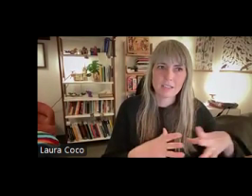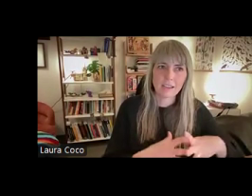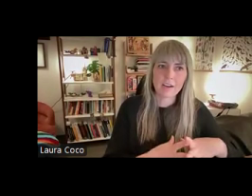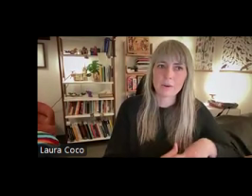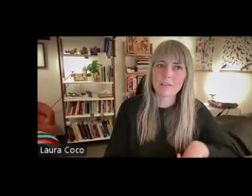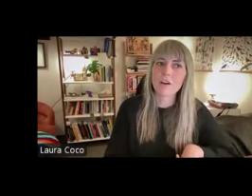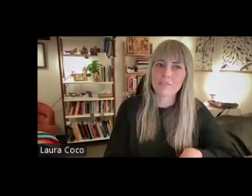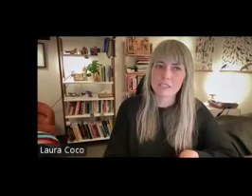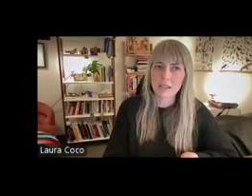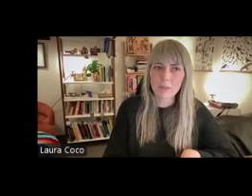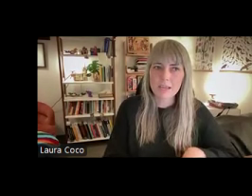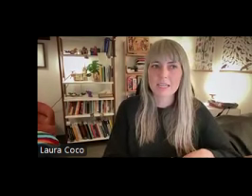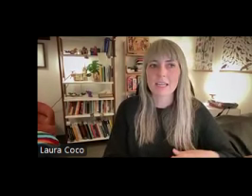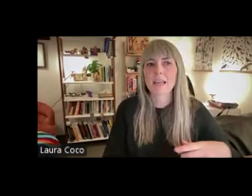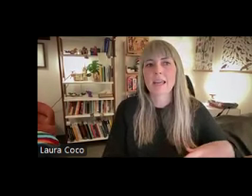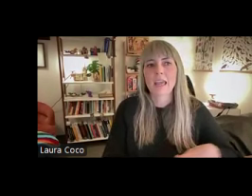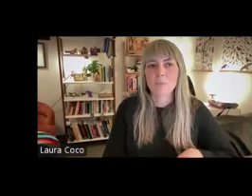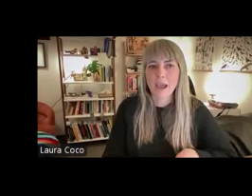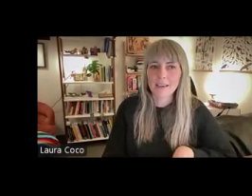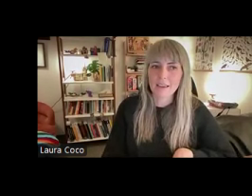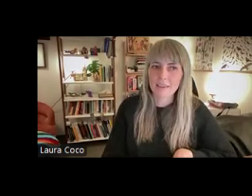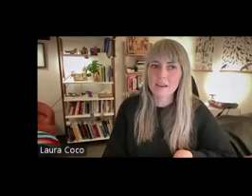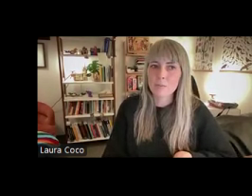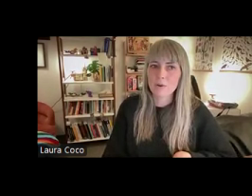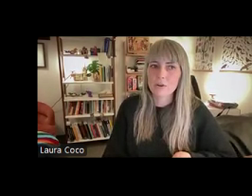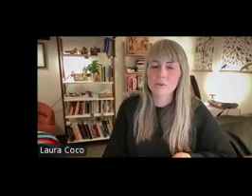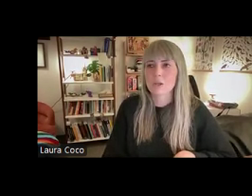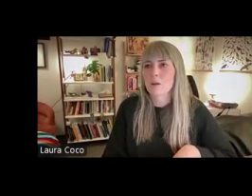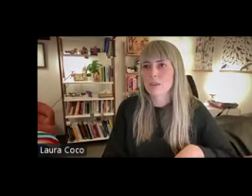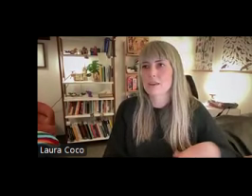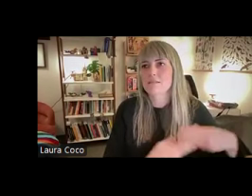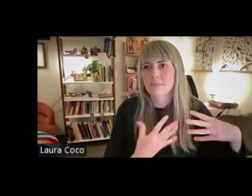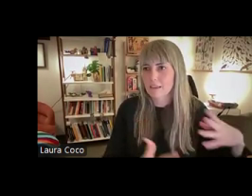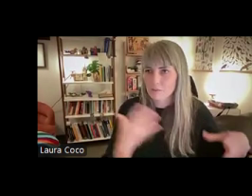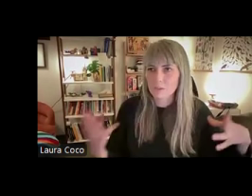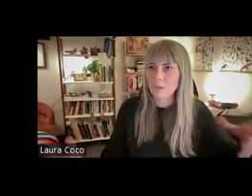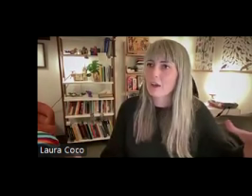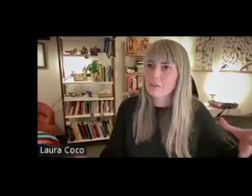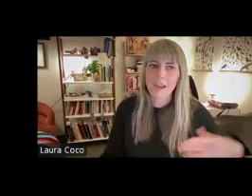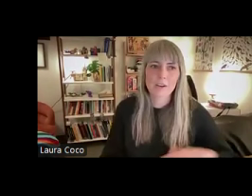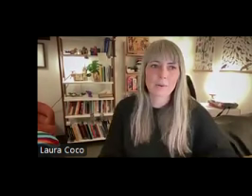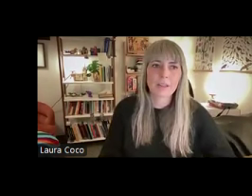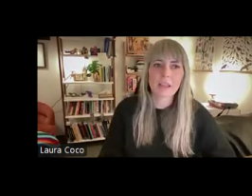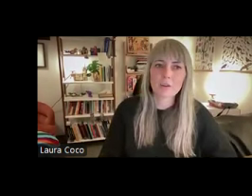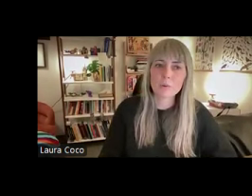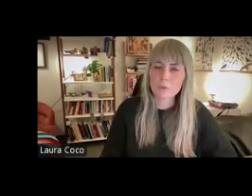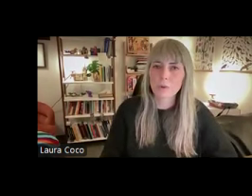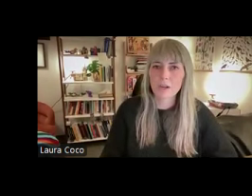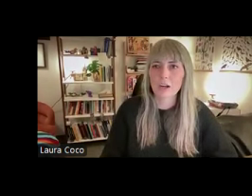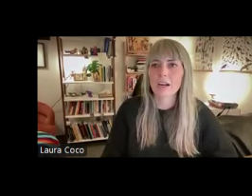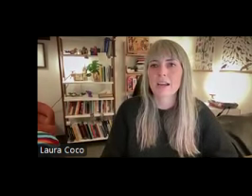tu rol, la mayoría de las respuestas estaban dentro de cultivar y plantar y luego